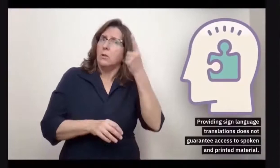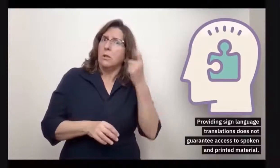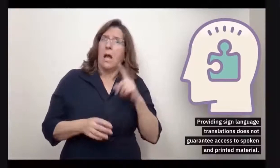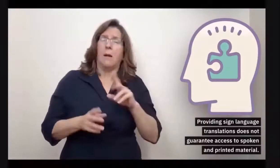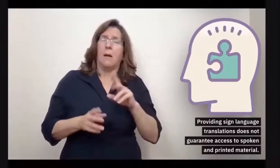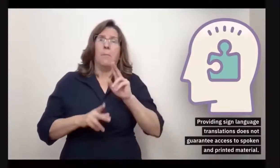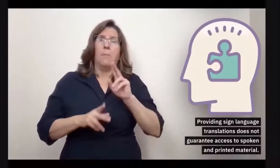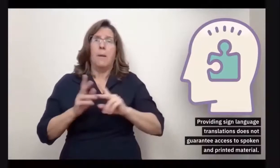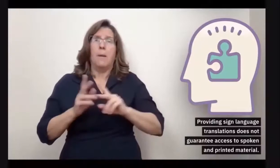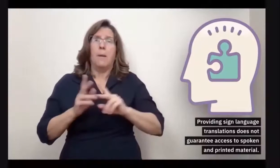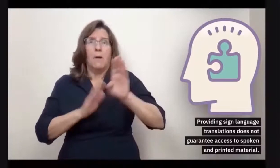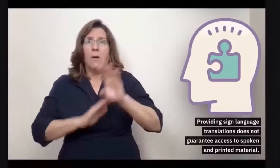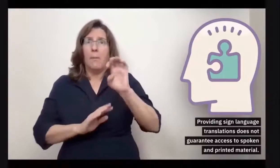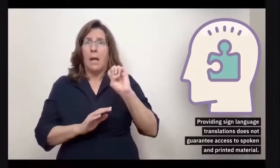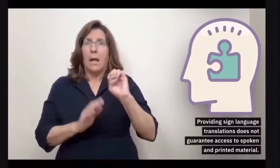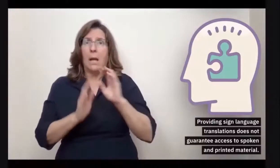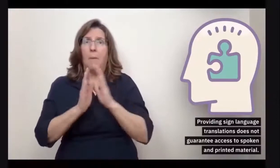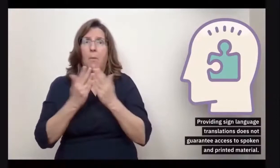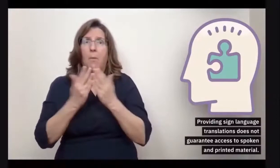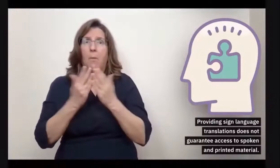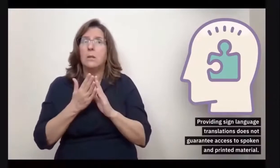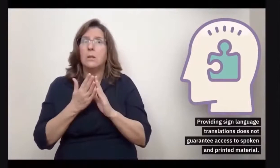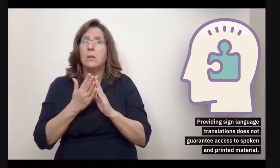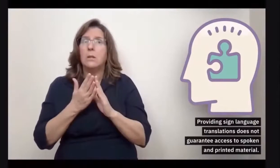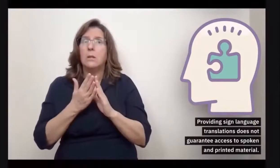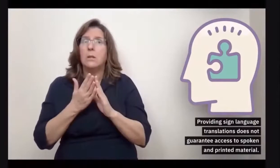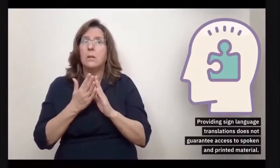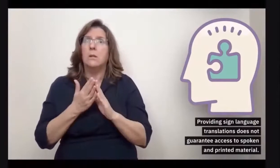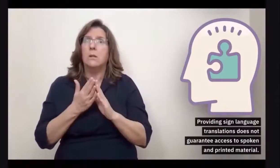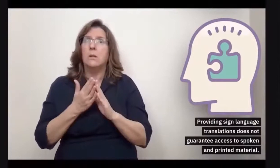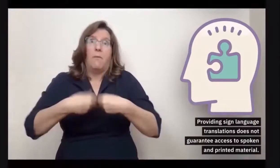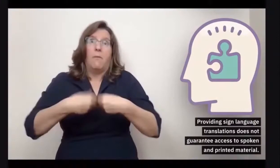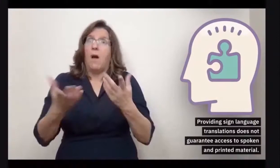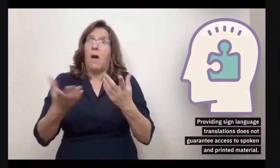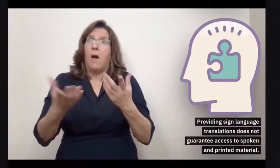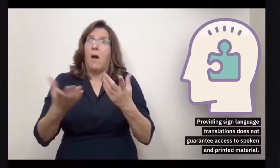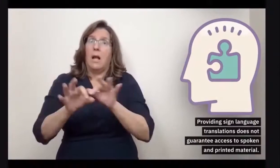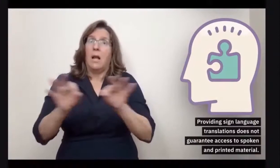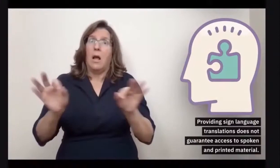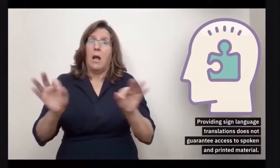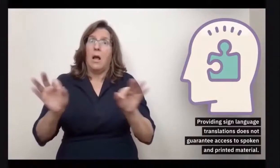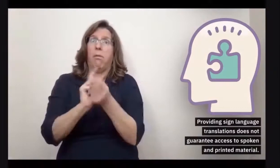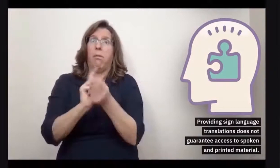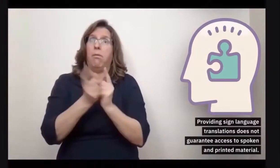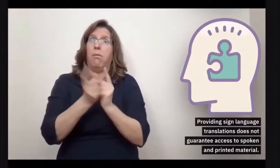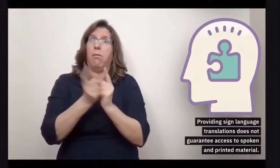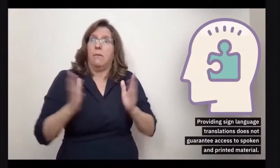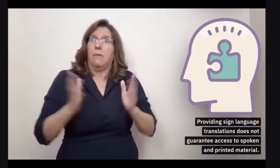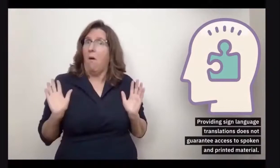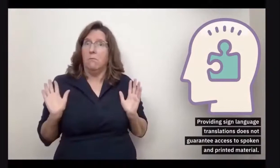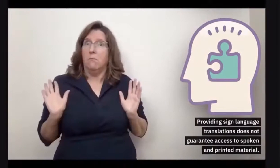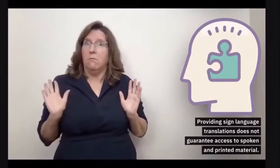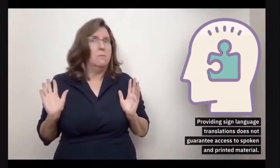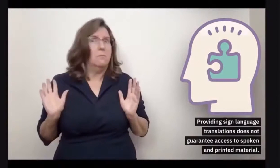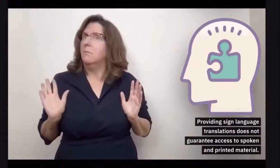de los aprendizajes con sorderas. Ahora sabemos que muchos niños con sordera no tienen mucho lenguaje,